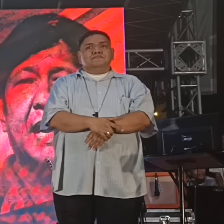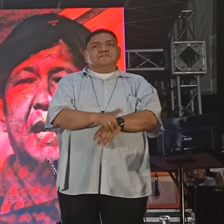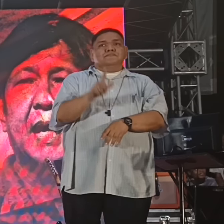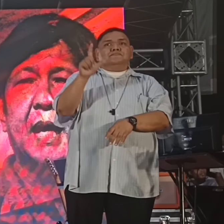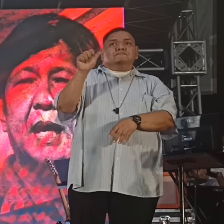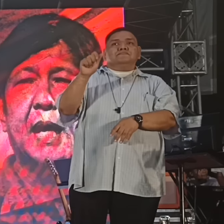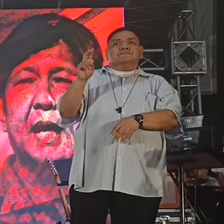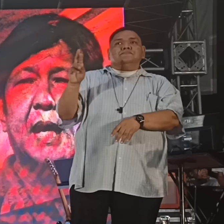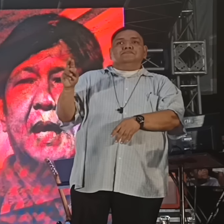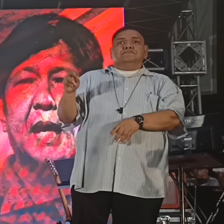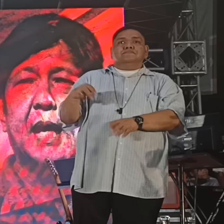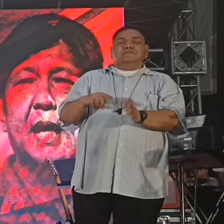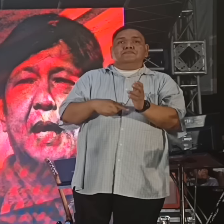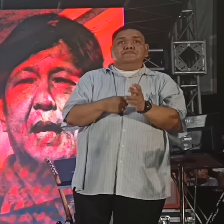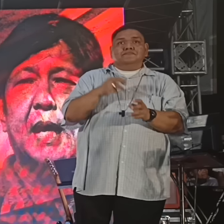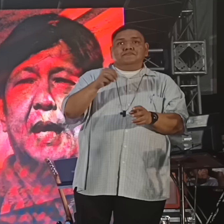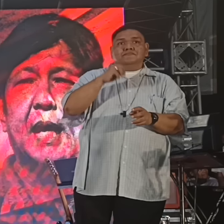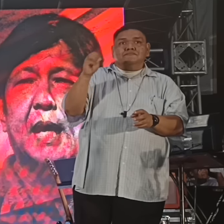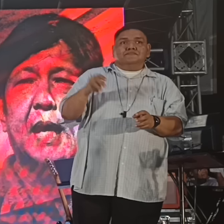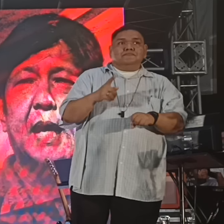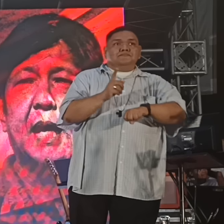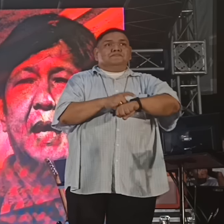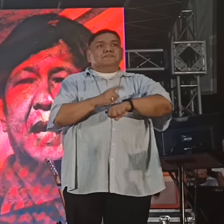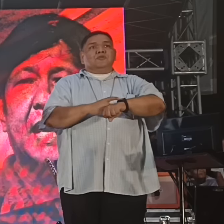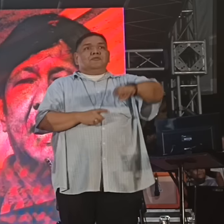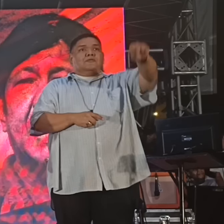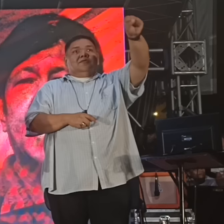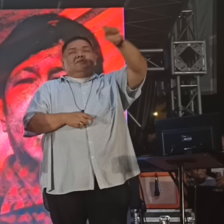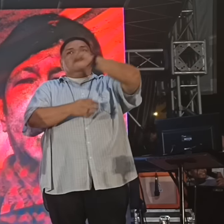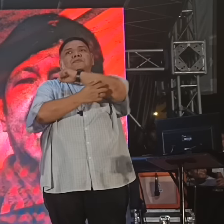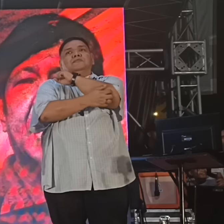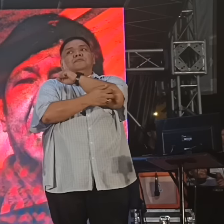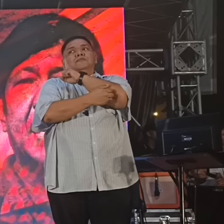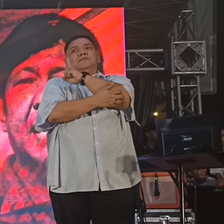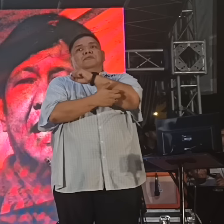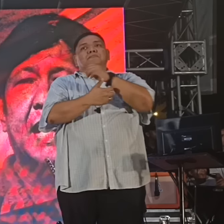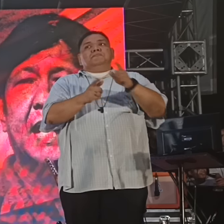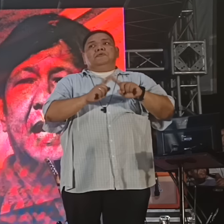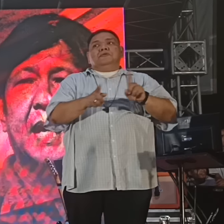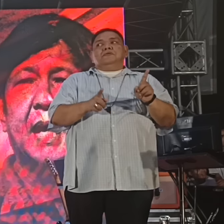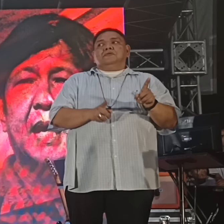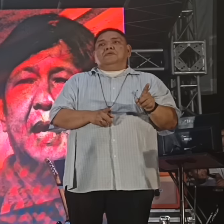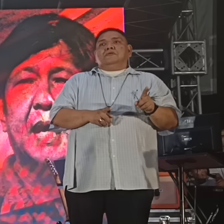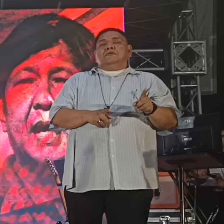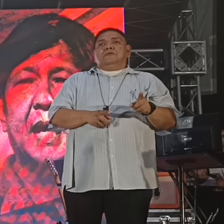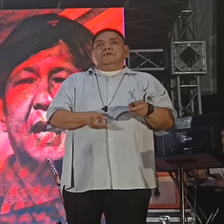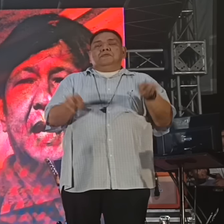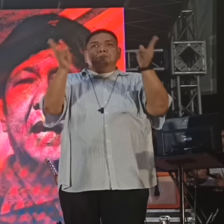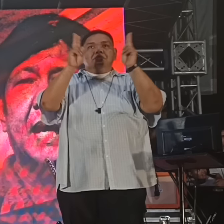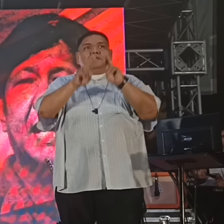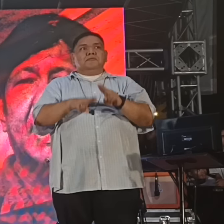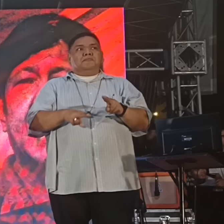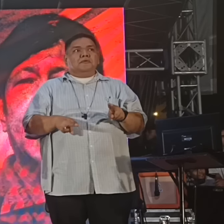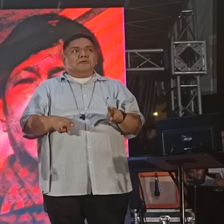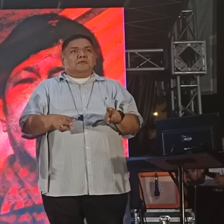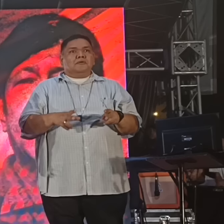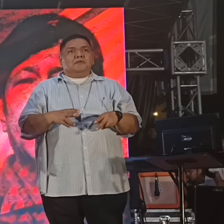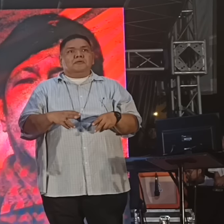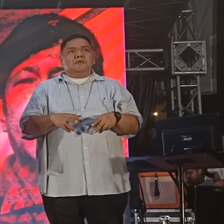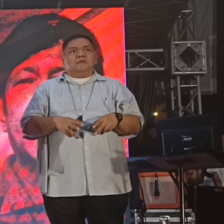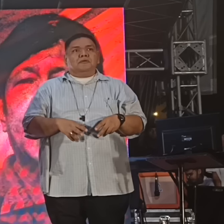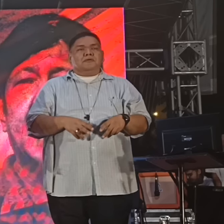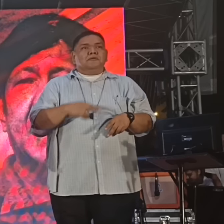Sa Manila may pa ako nag-start, panood ni Tatay Dico. Pero alam nyo, saan nangyayari? Hindi na